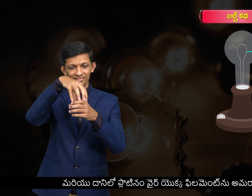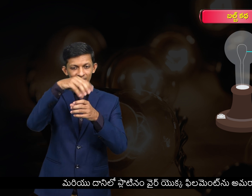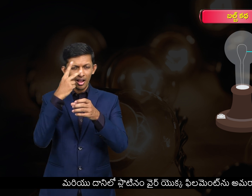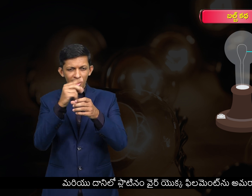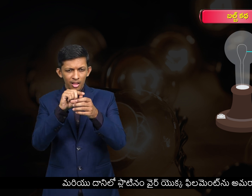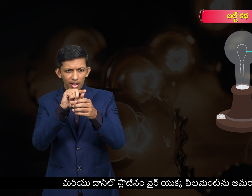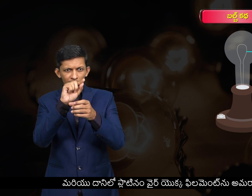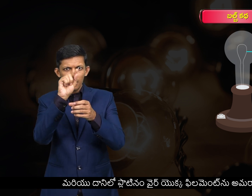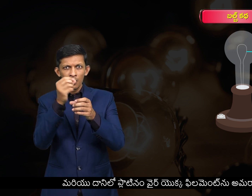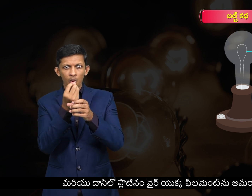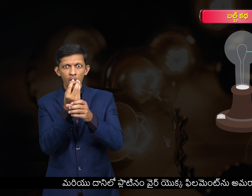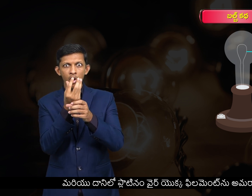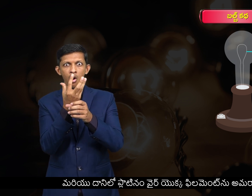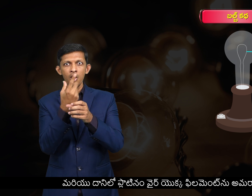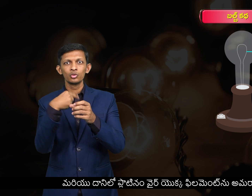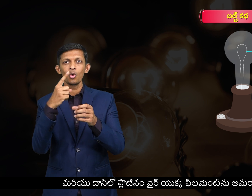అమర్చాడు.